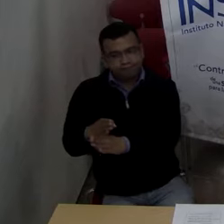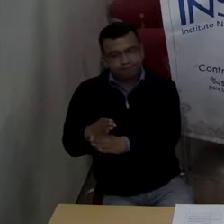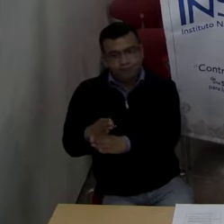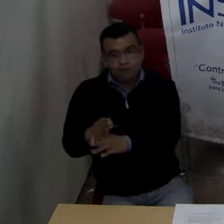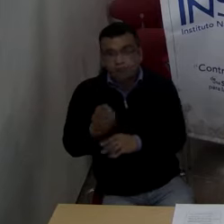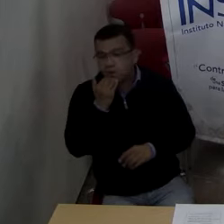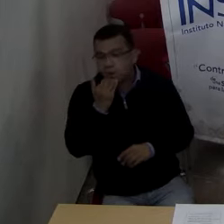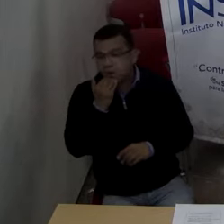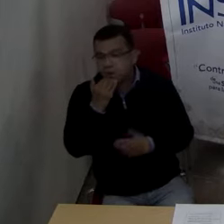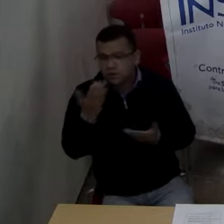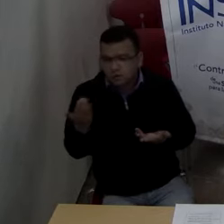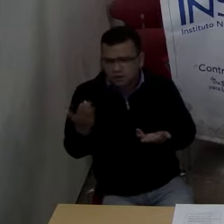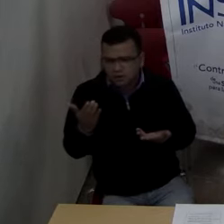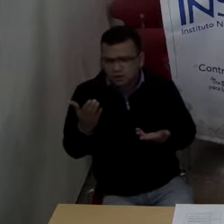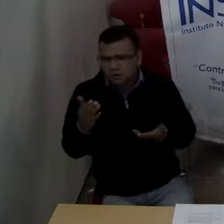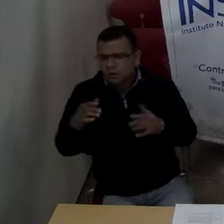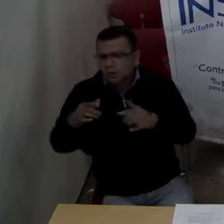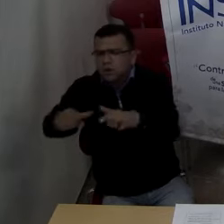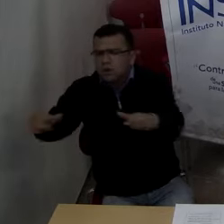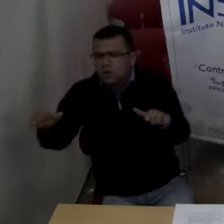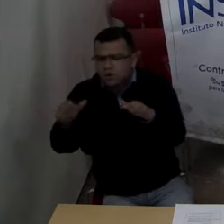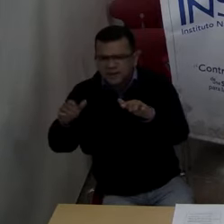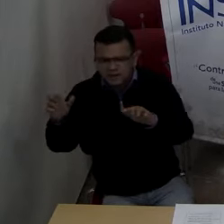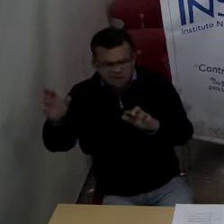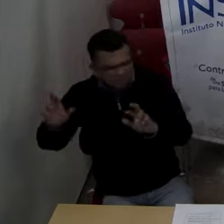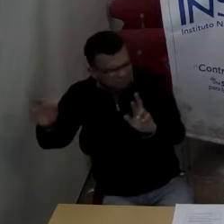o acciones reactivas,